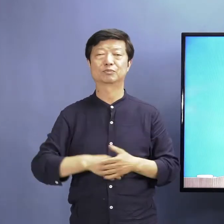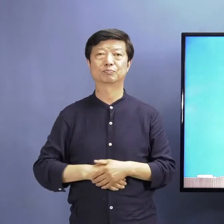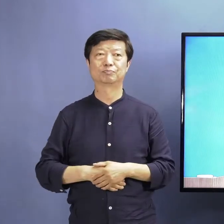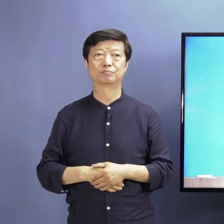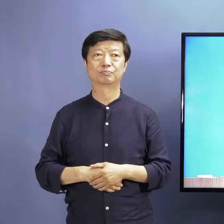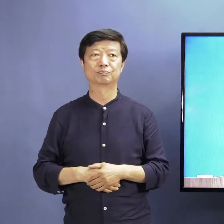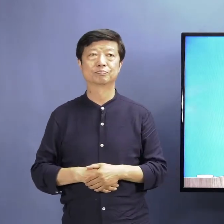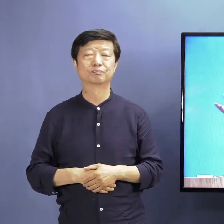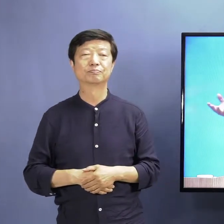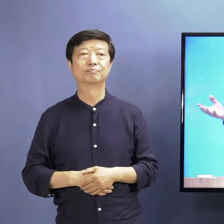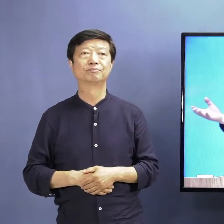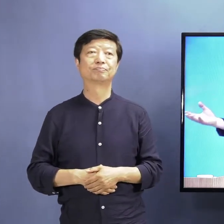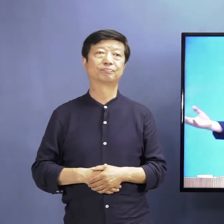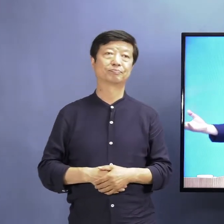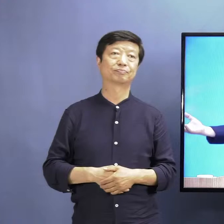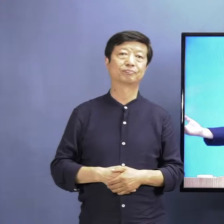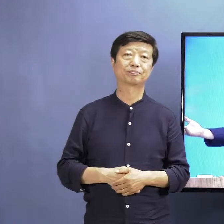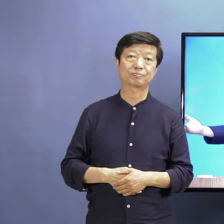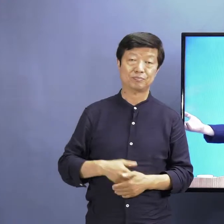제가